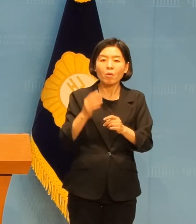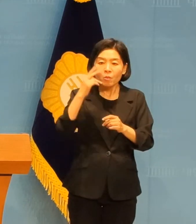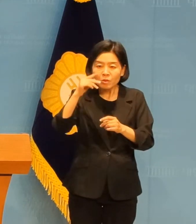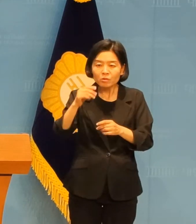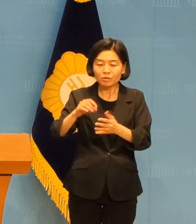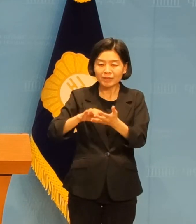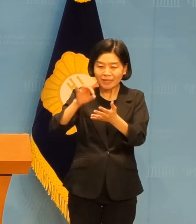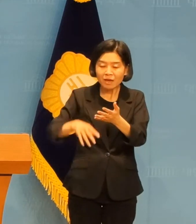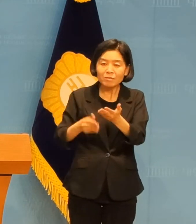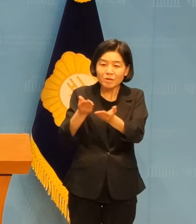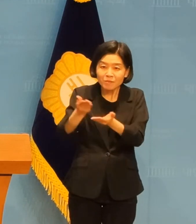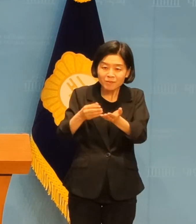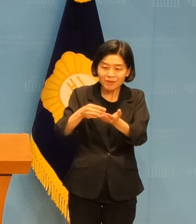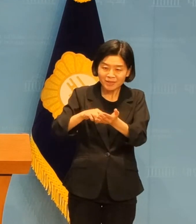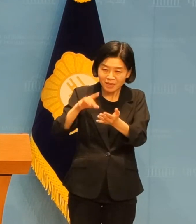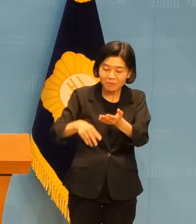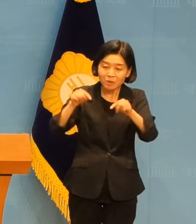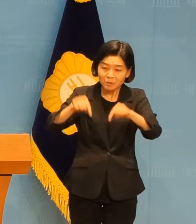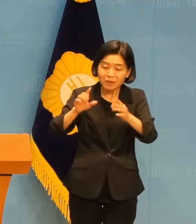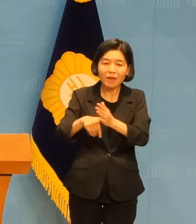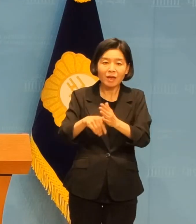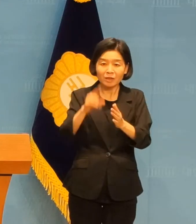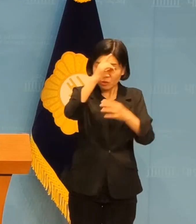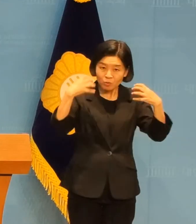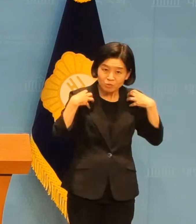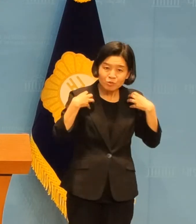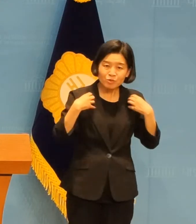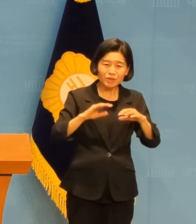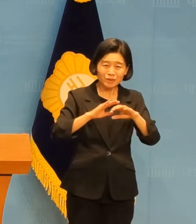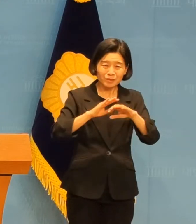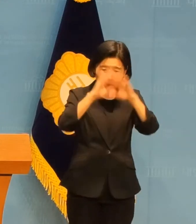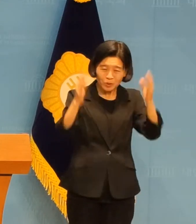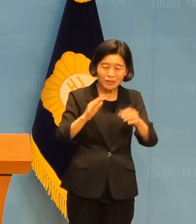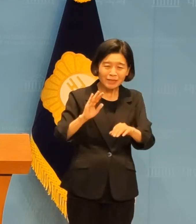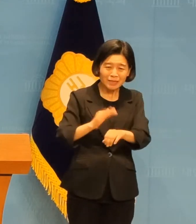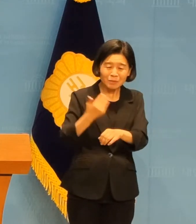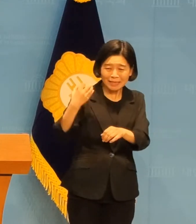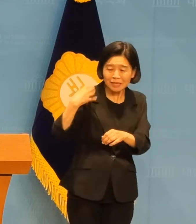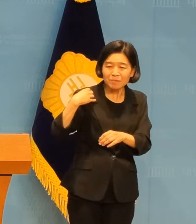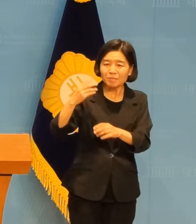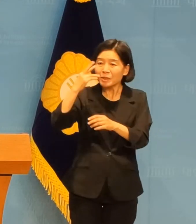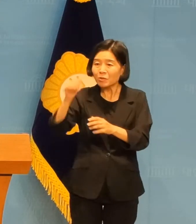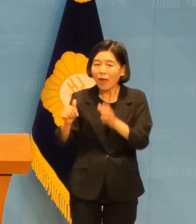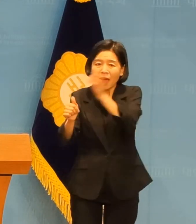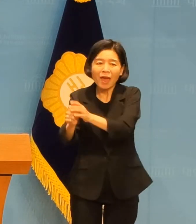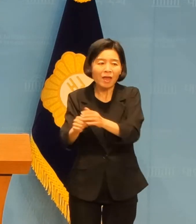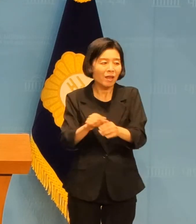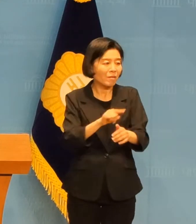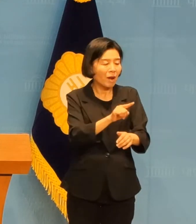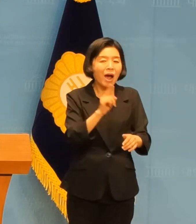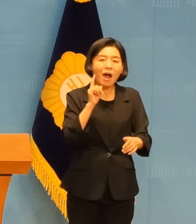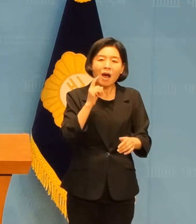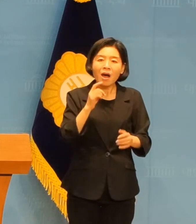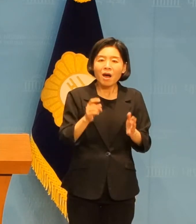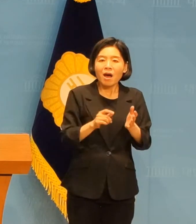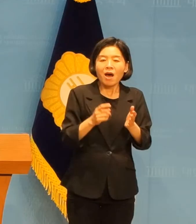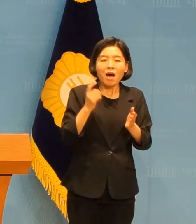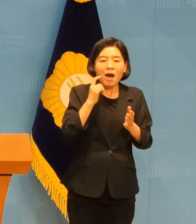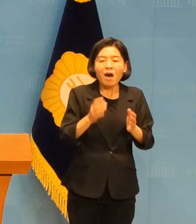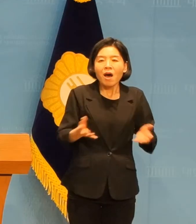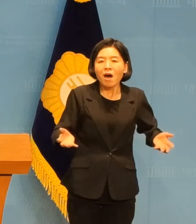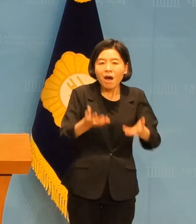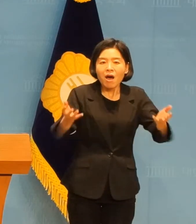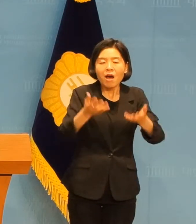정부가 모든 책임을 미국에 돌리고 있다라는 어처구니 없는 선동과 왜곡을 일삼고